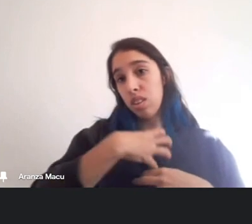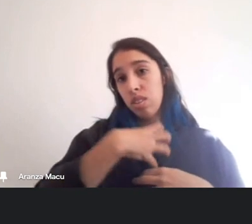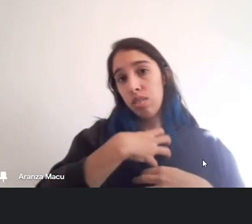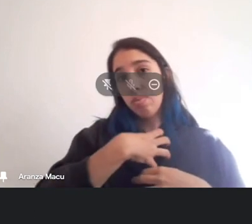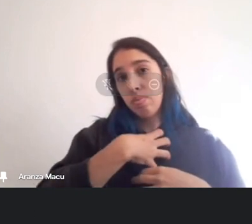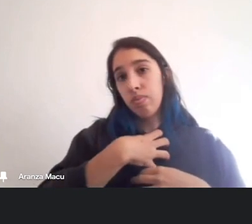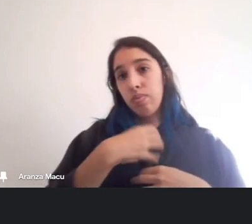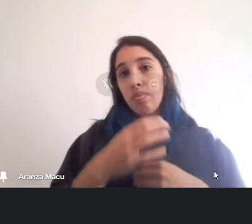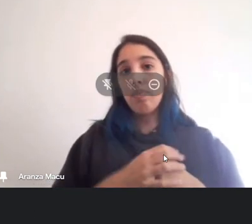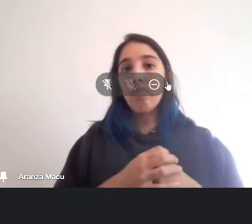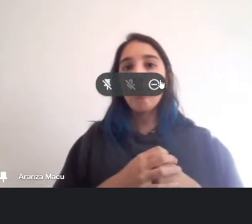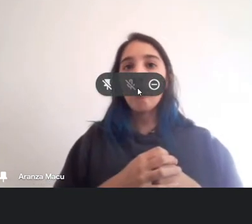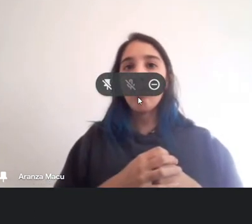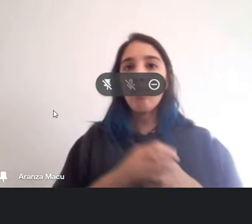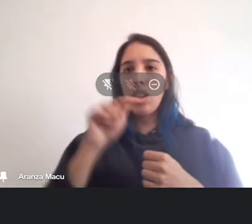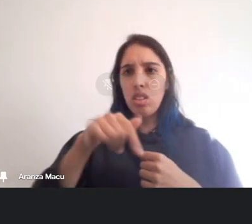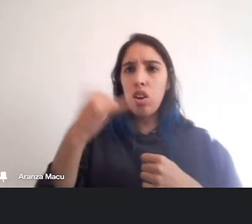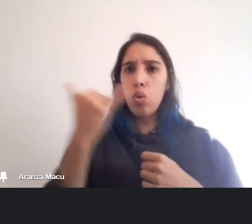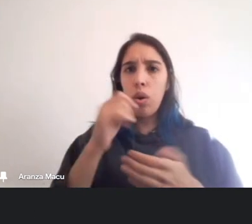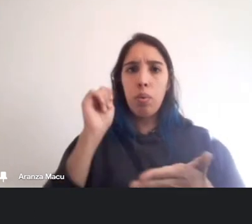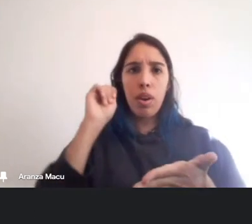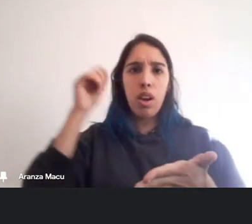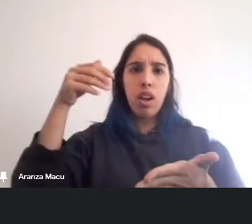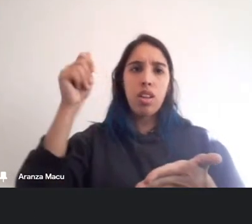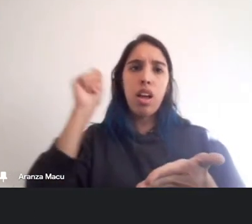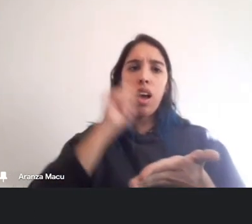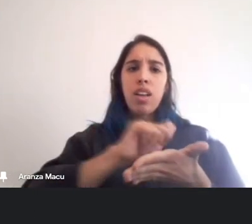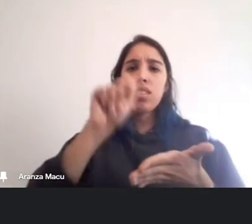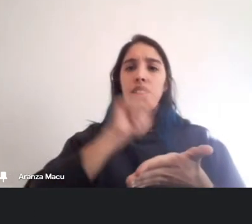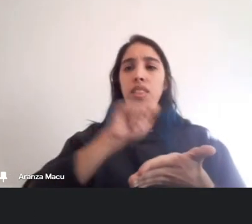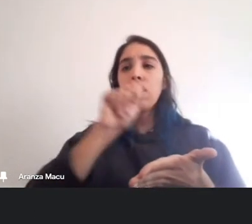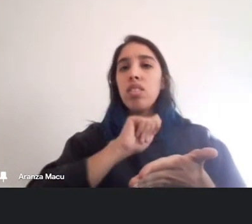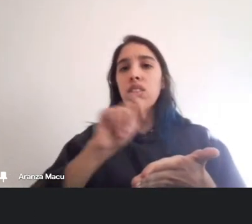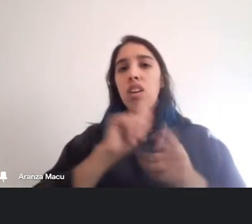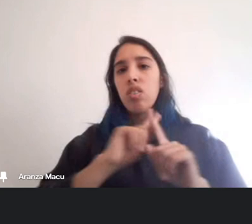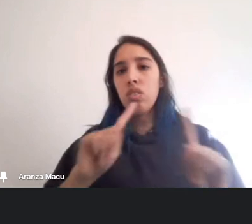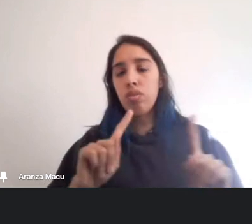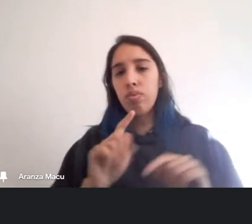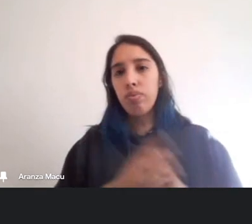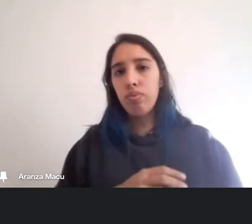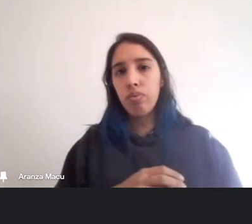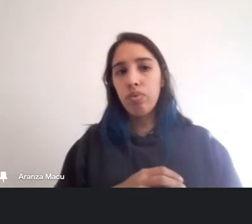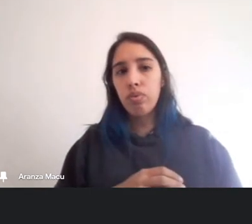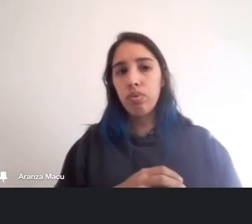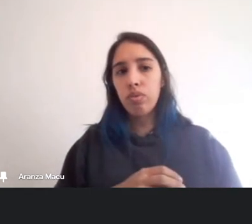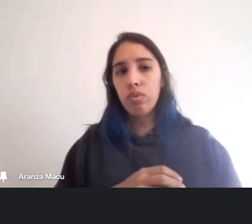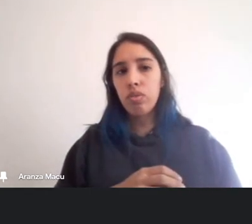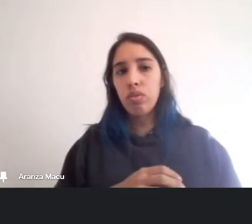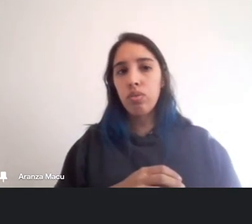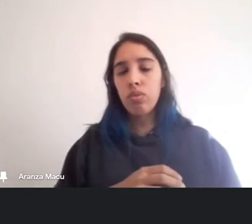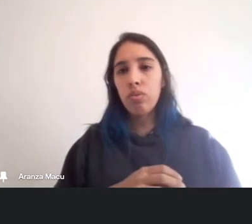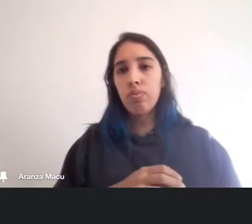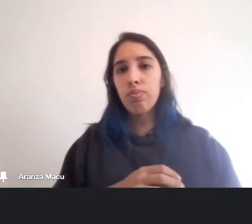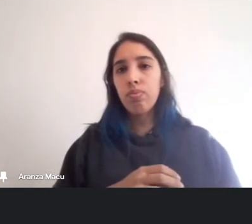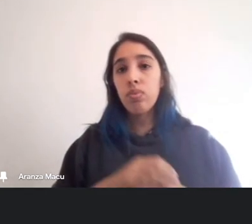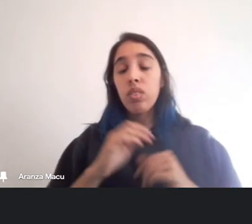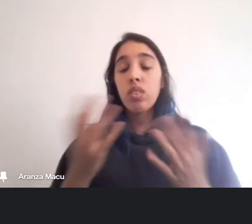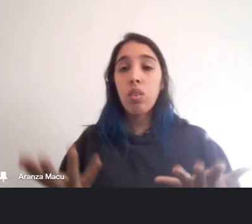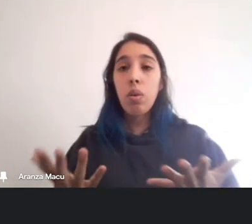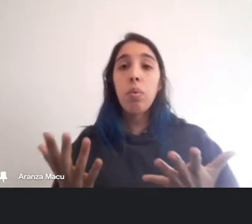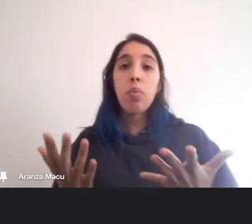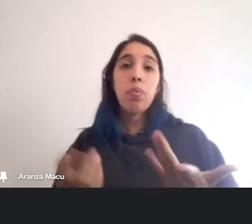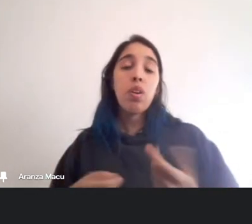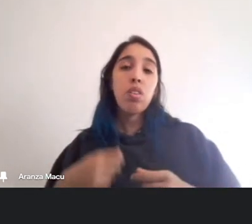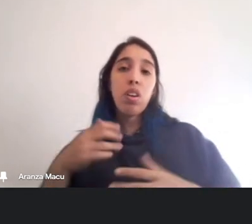asistencia. Y vamos a seguir trabajando en estos modelos, puntualizando algunas cuestiones